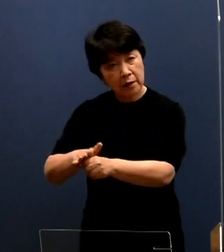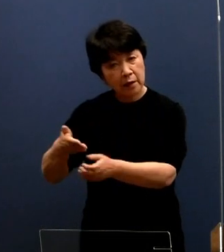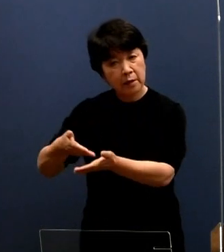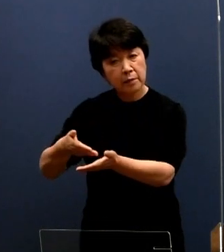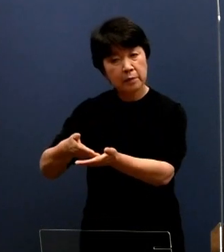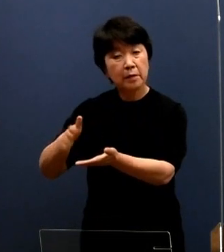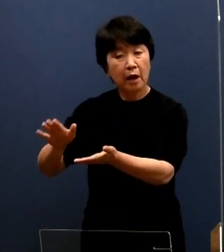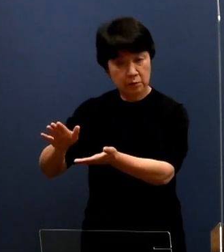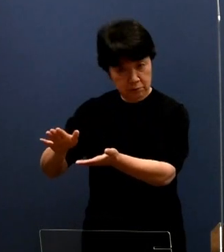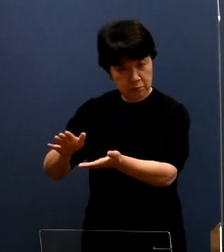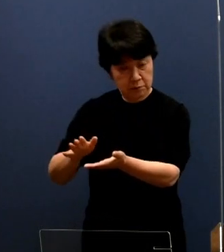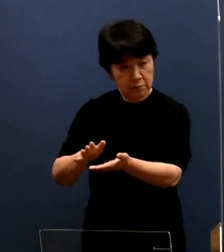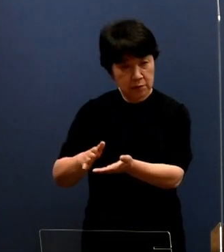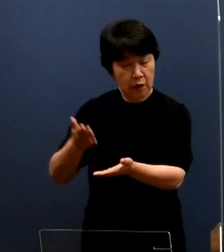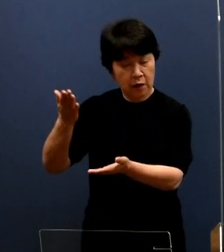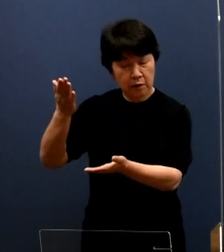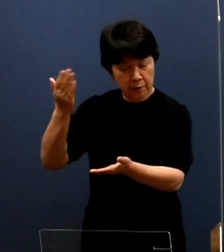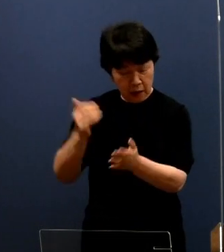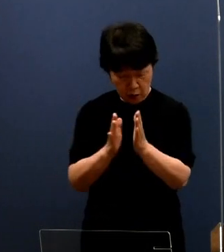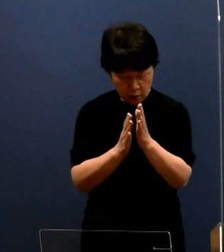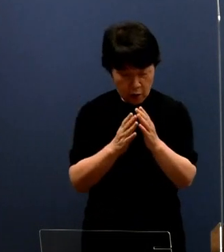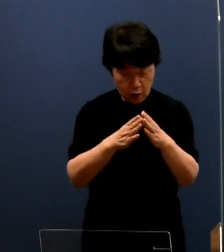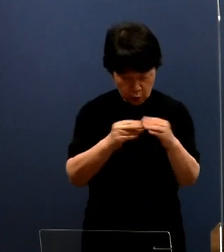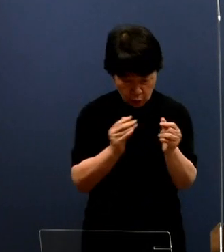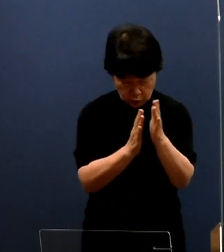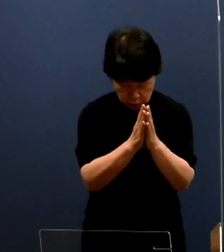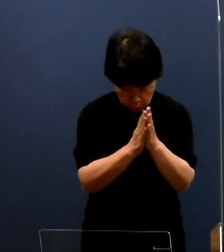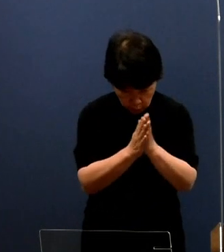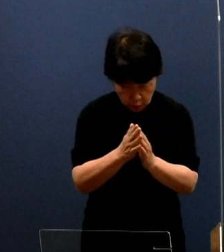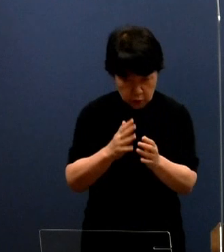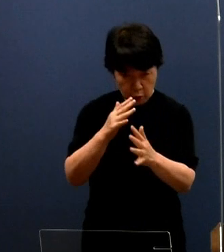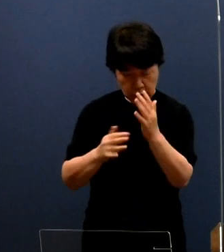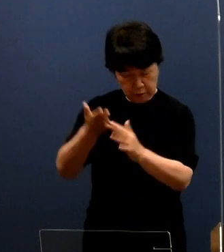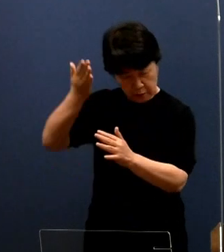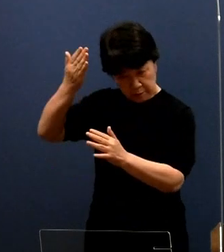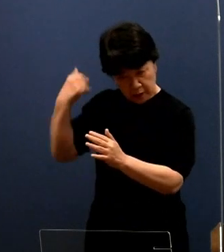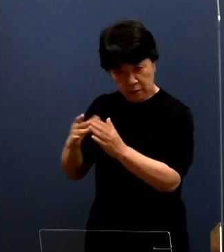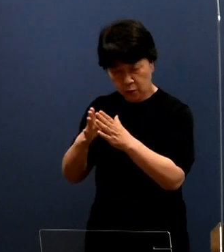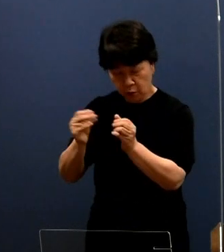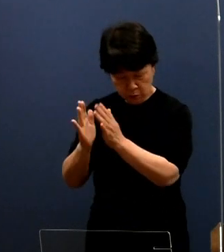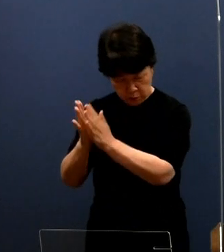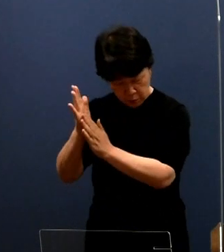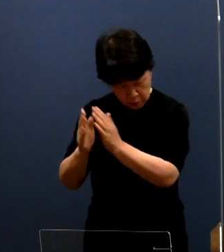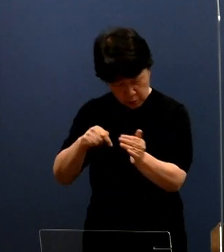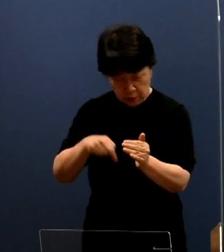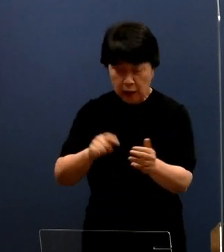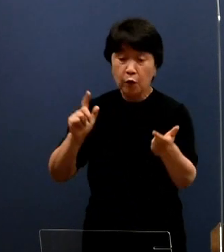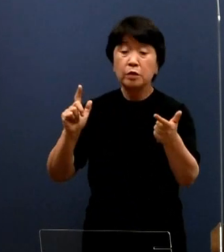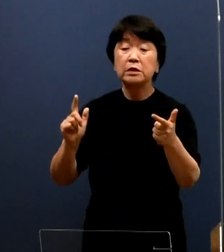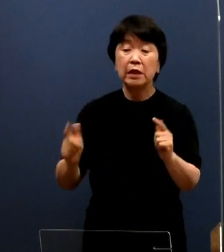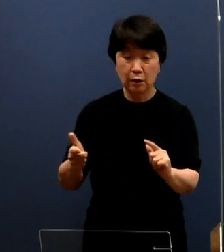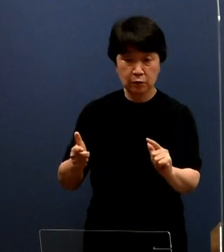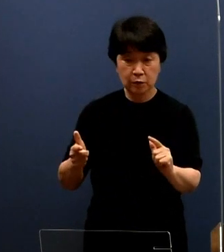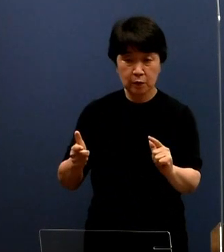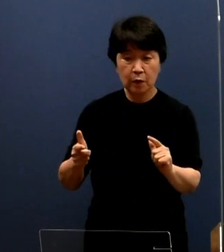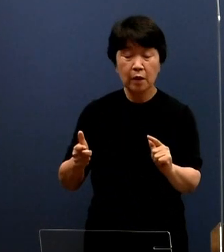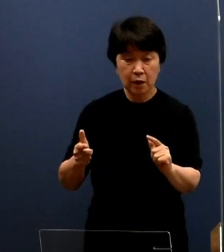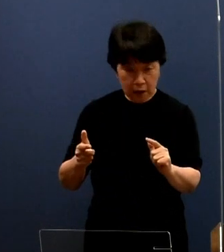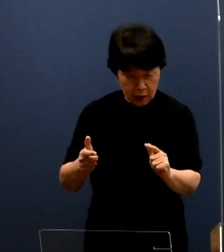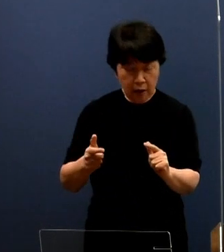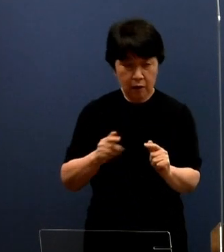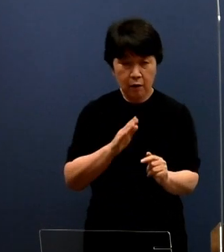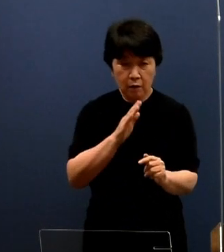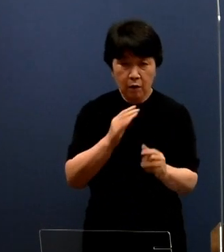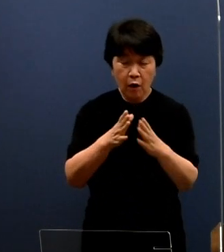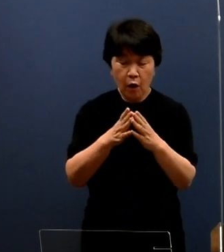じ国葬という表現でありますけど、中身が違うので、それを弔意を強いるというような形